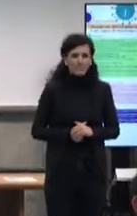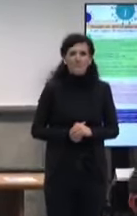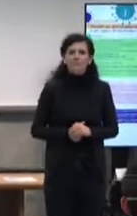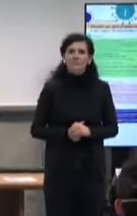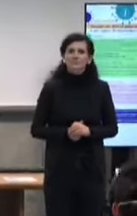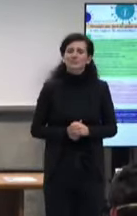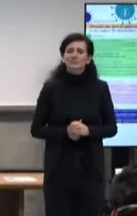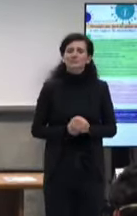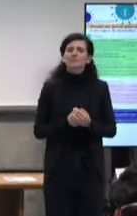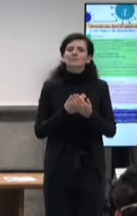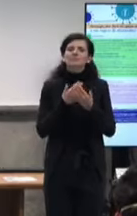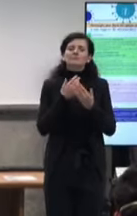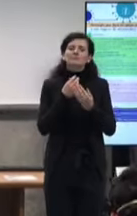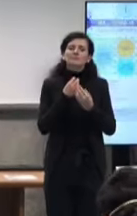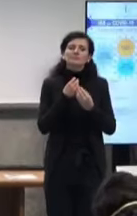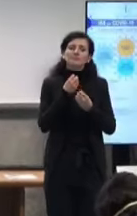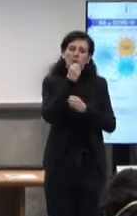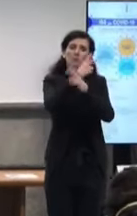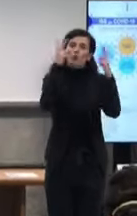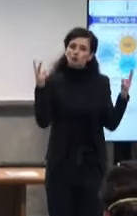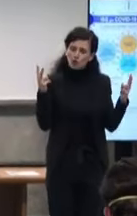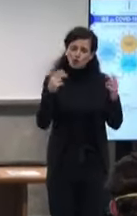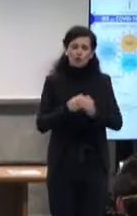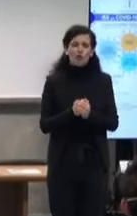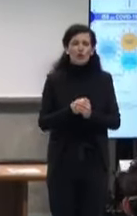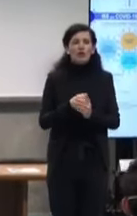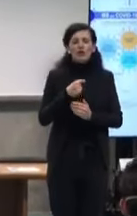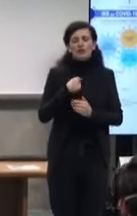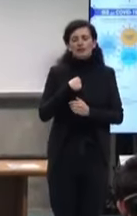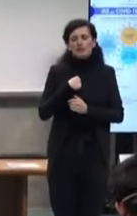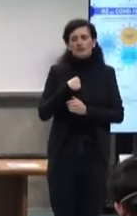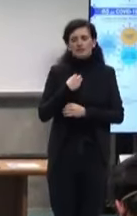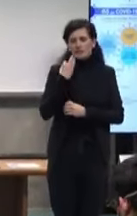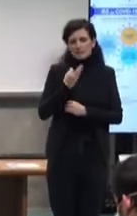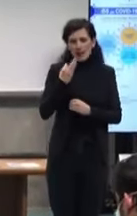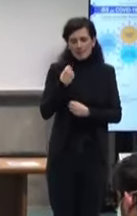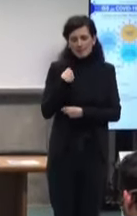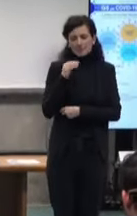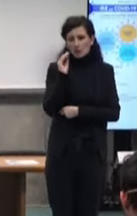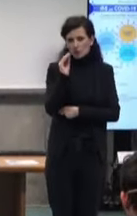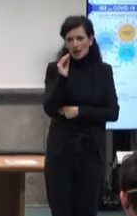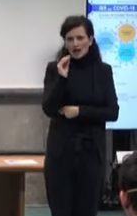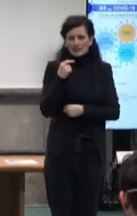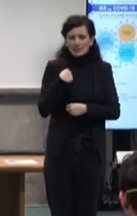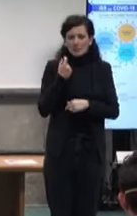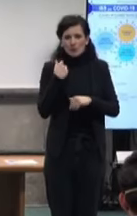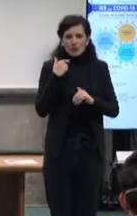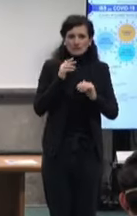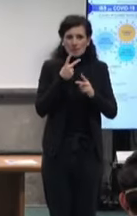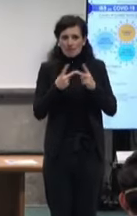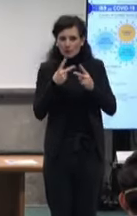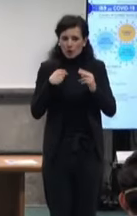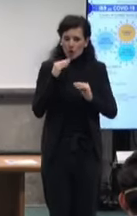salve buongiorno io faccio queste domande e punta di piedi perché sa non è materia mia e poi